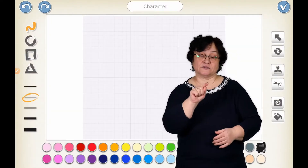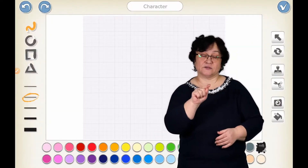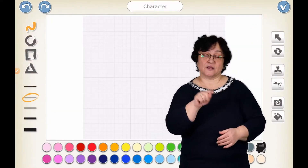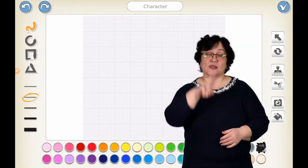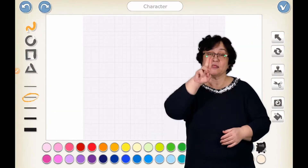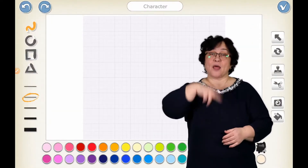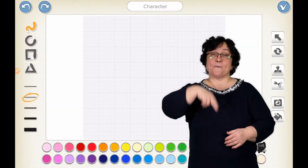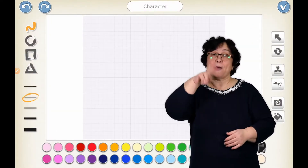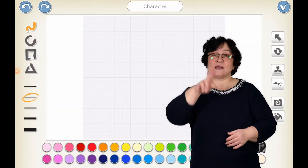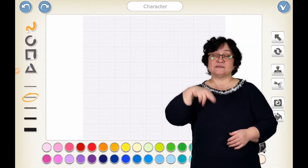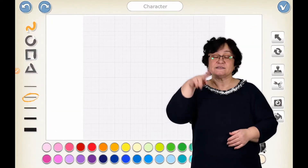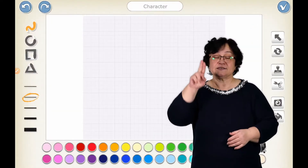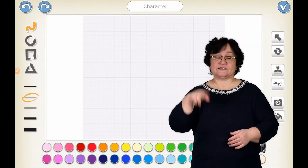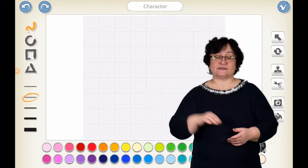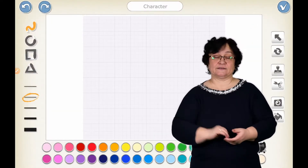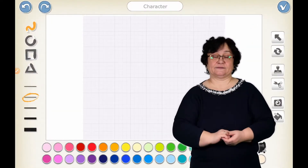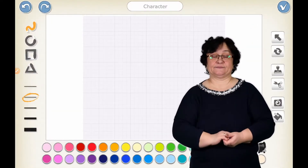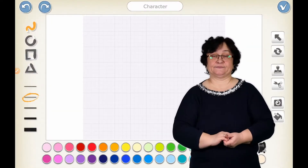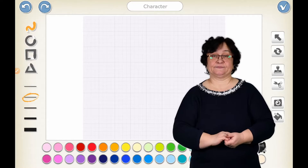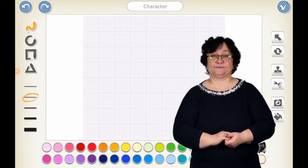Натискаємо на пензлик.